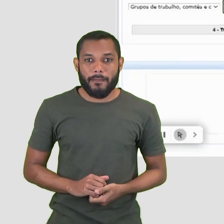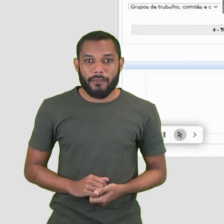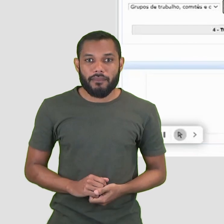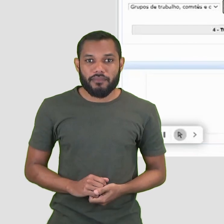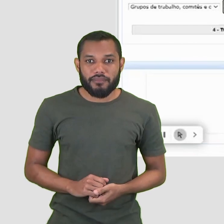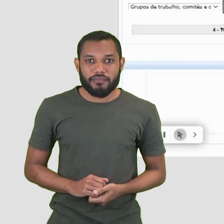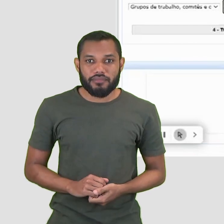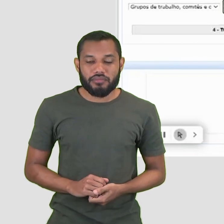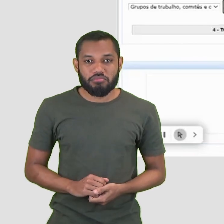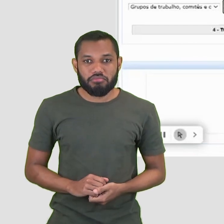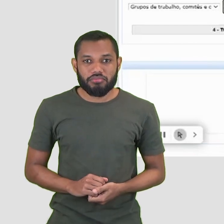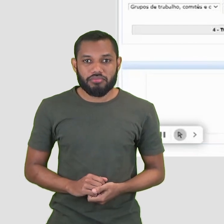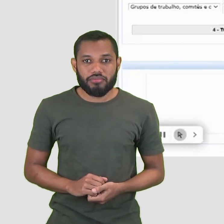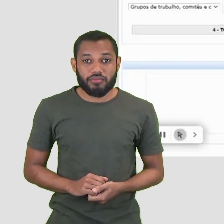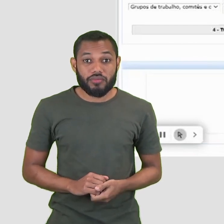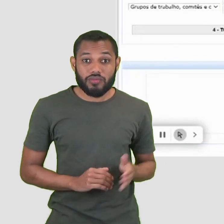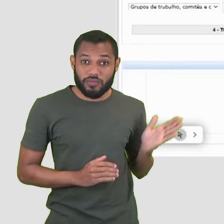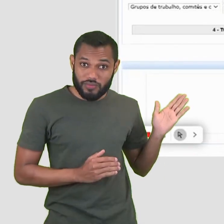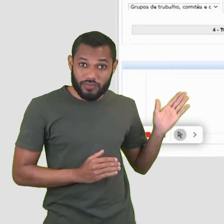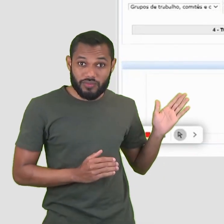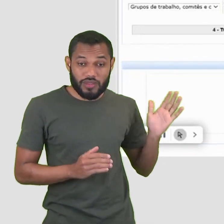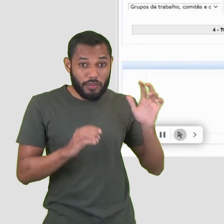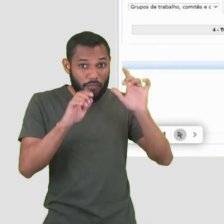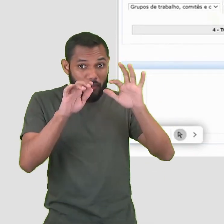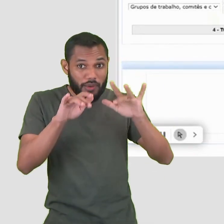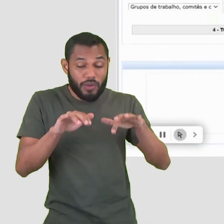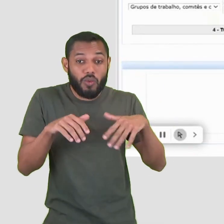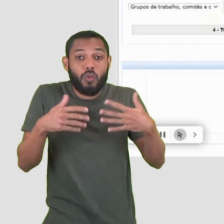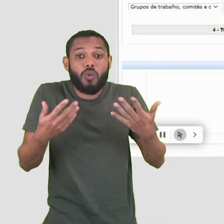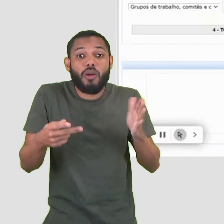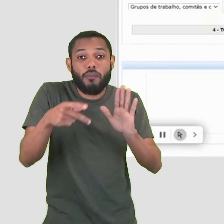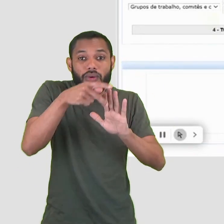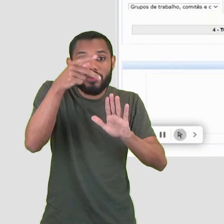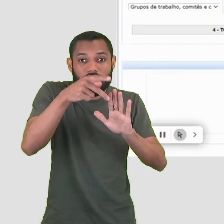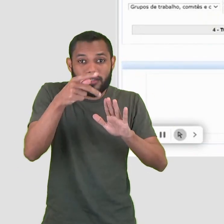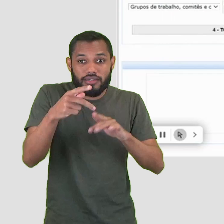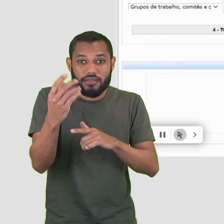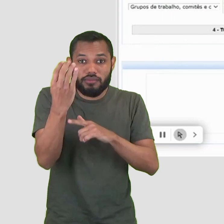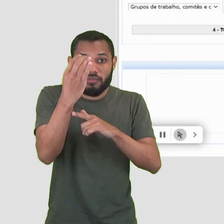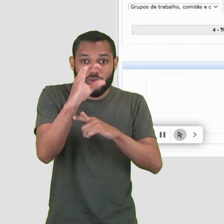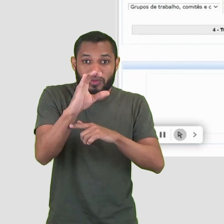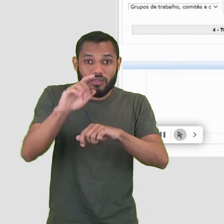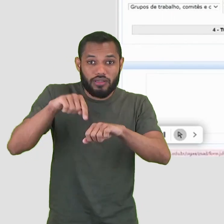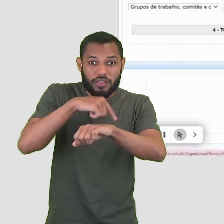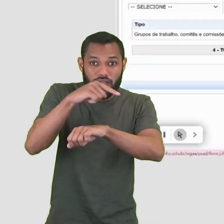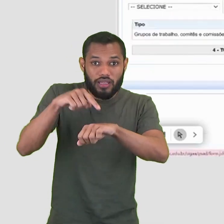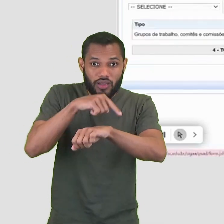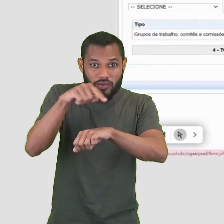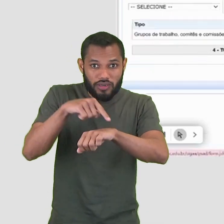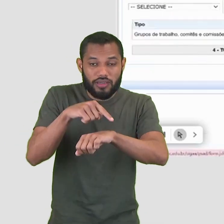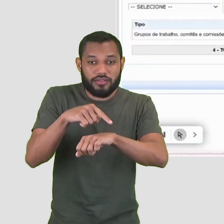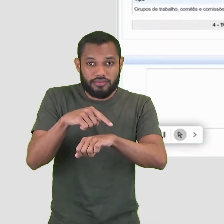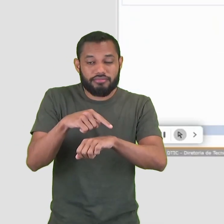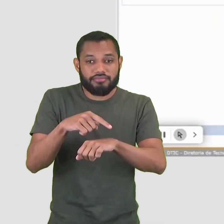Aqui a gente vai descrever qual é a portaria e vamos lançar aqui a carga horária que estava